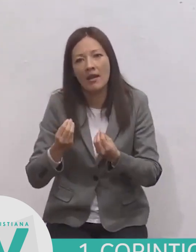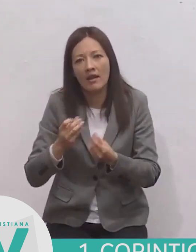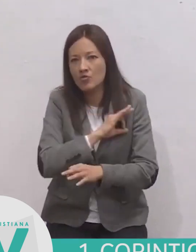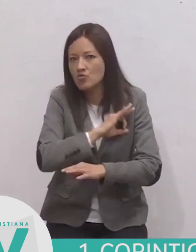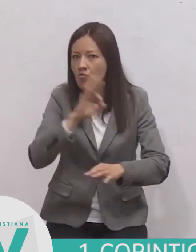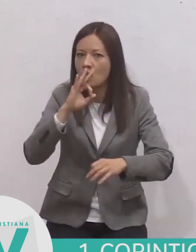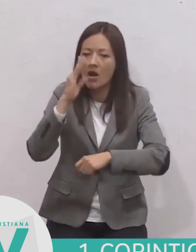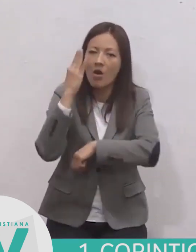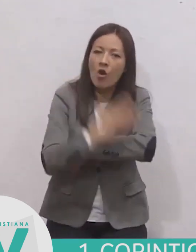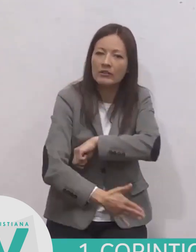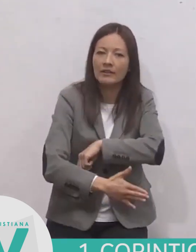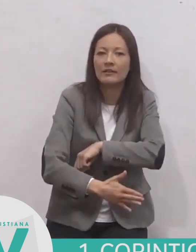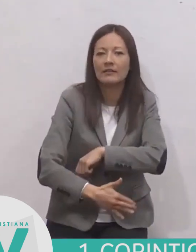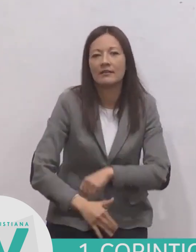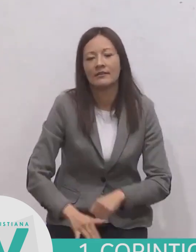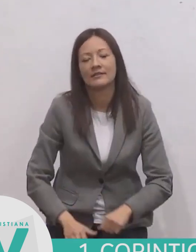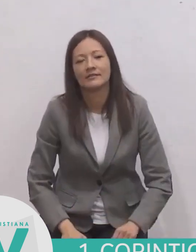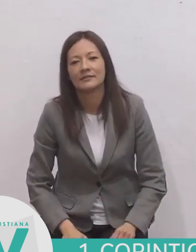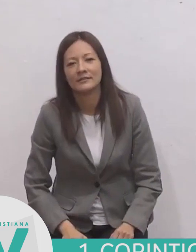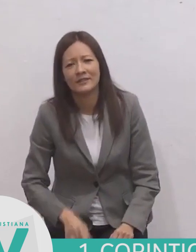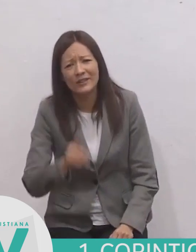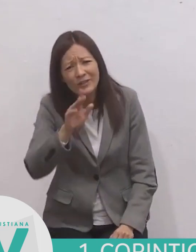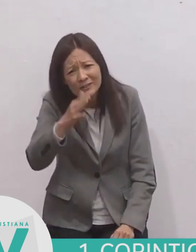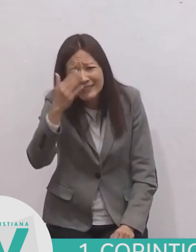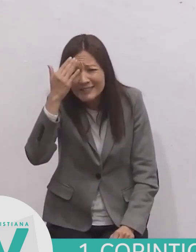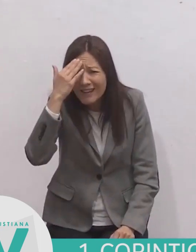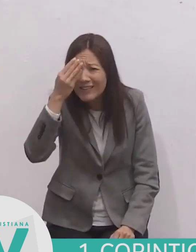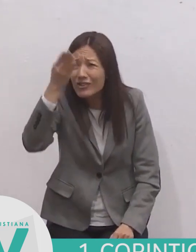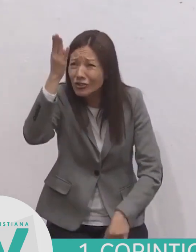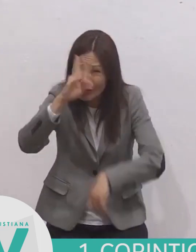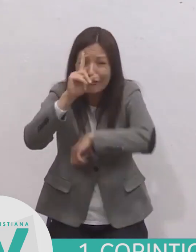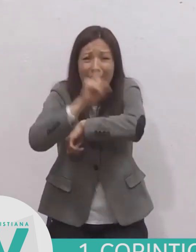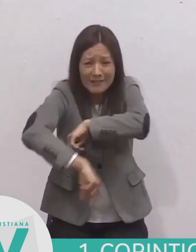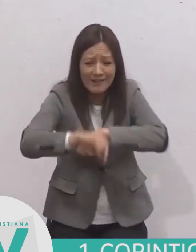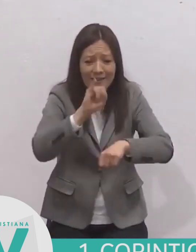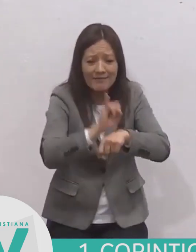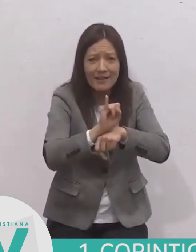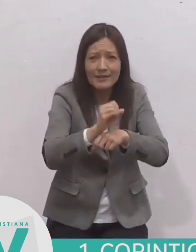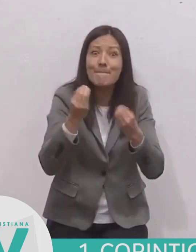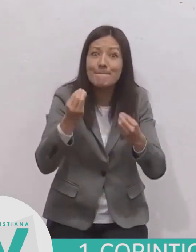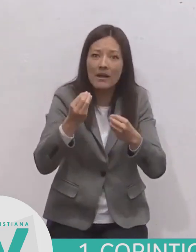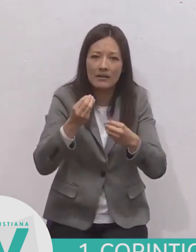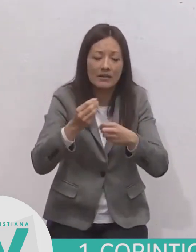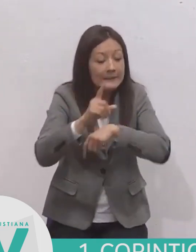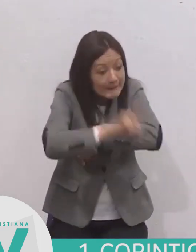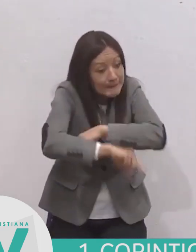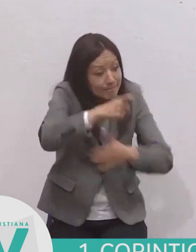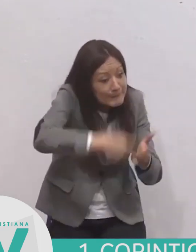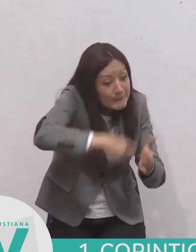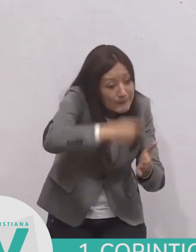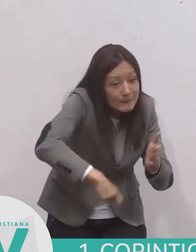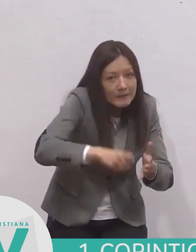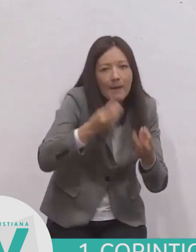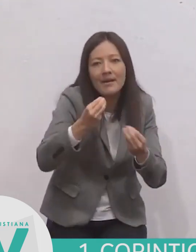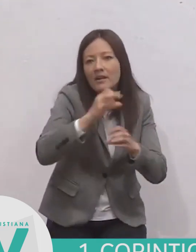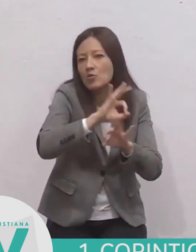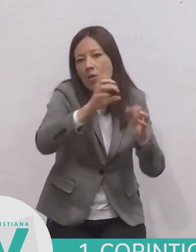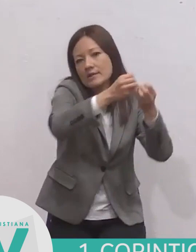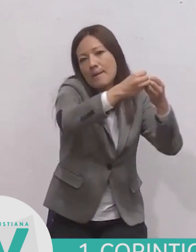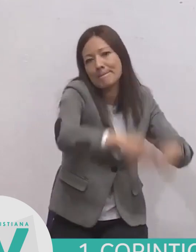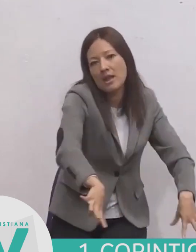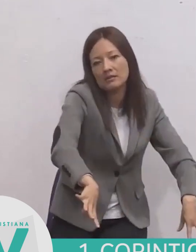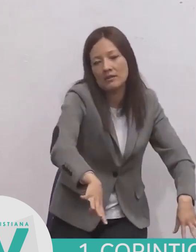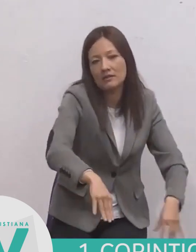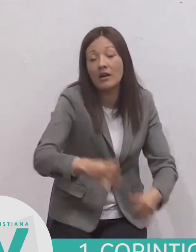condenados. ¿Usted entiende que el Señor castiga a la iglesia es para que la iglesia no se condene con él, para que no se pierda, hermano? Usted está